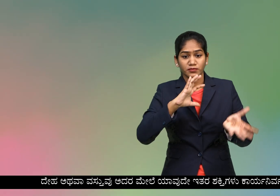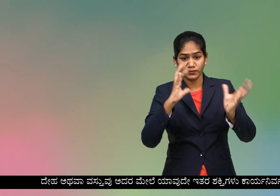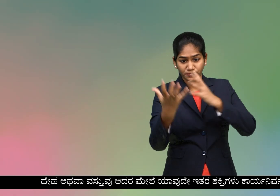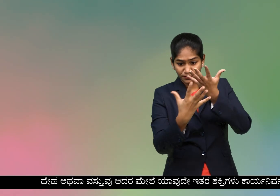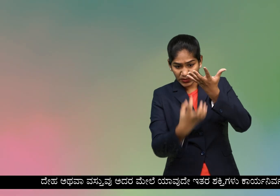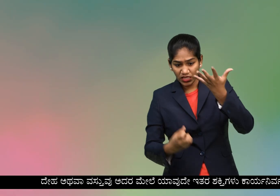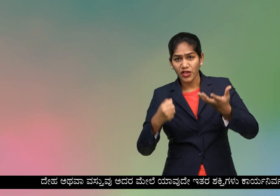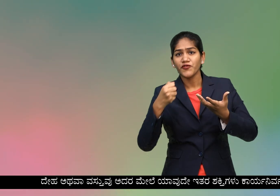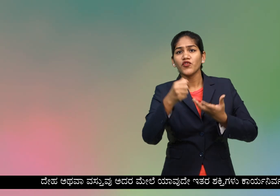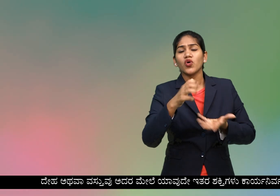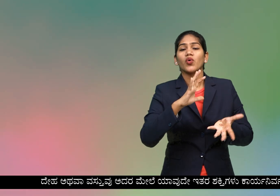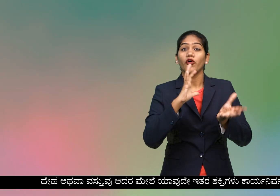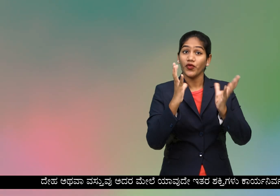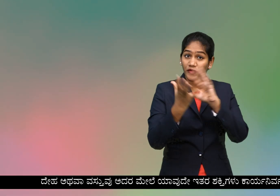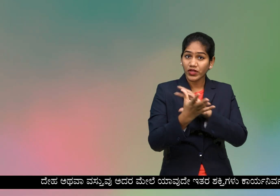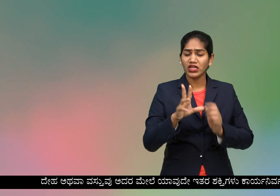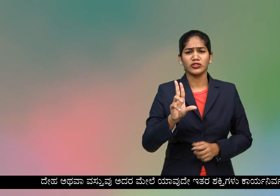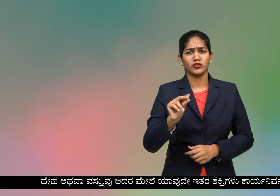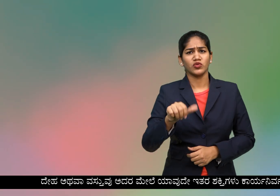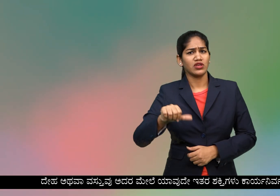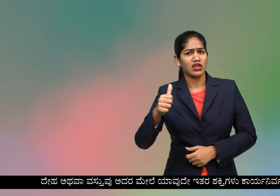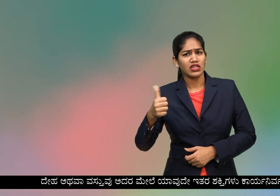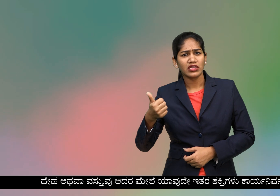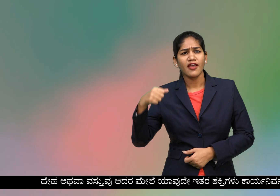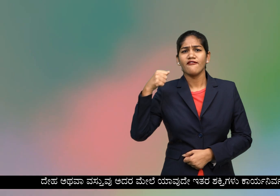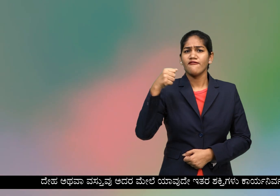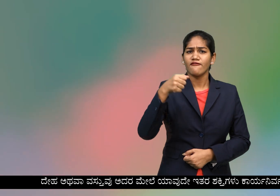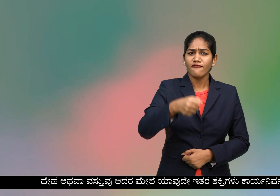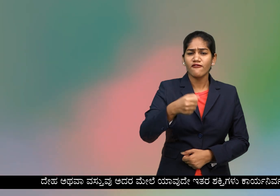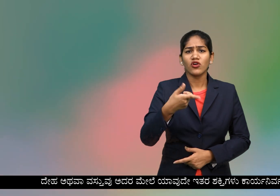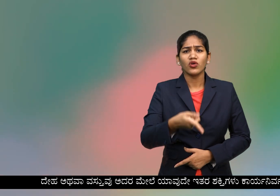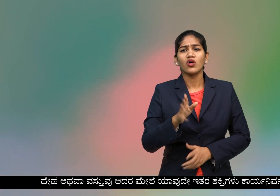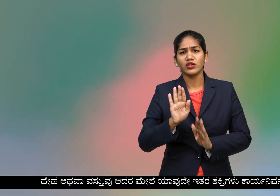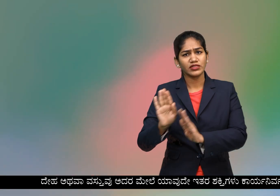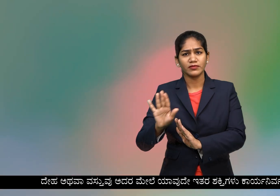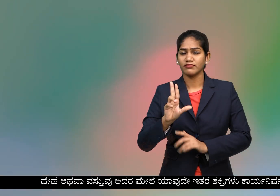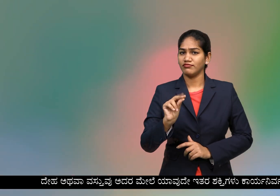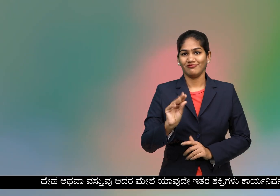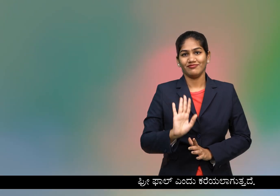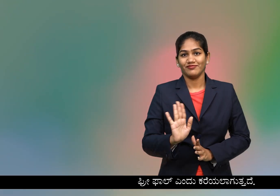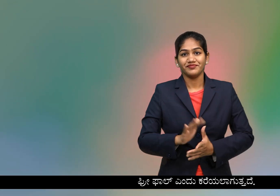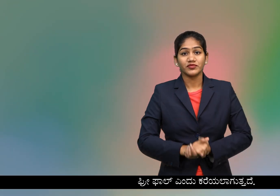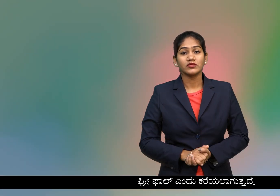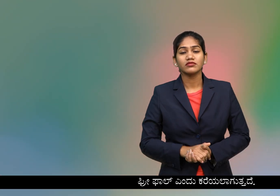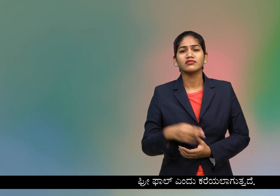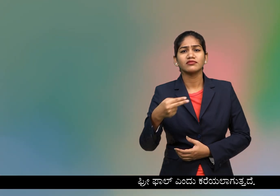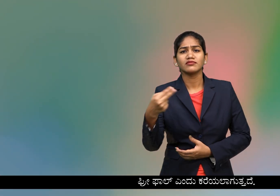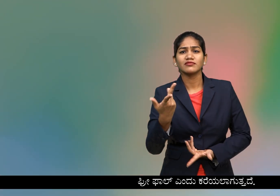ವಸ್ತುವು ಅದರ ಮೇಲೆ ಯಾವುದೇ ಇತರ ಶಕ್ತಿಗಳು ಕಾರ್ಯನಿರ್ವಹಿಸದೆ ಬೀಳುವುದನ್ನು ಫ್ರೀ ಫಾಲ್ ಎಂದು ಕರೆಯಲಾಗುತ್ತದೆ.